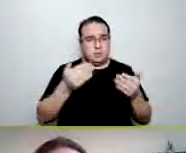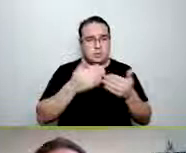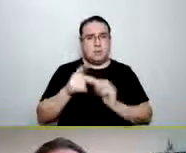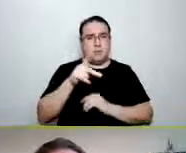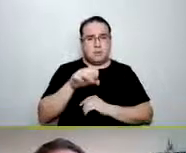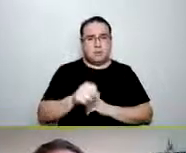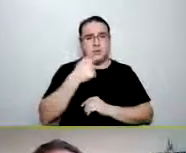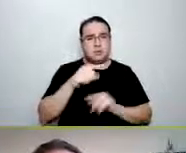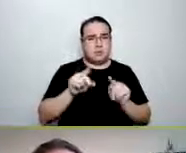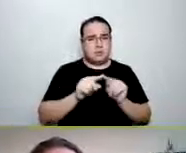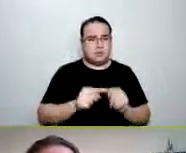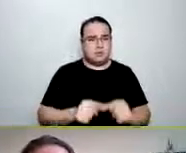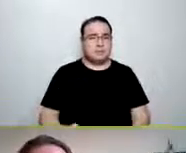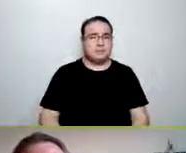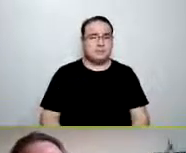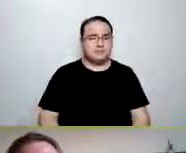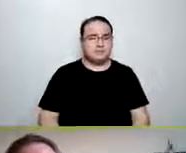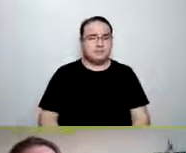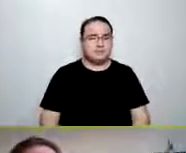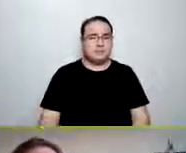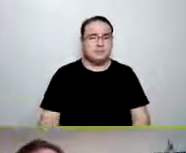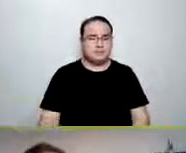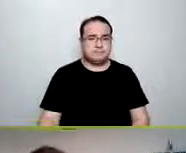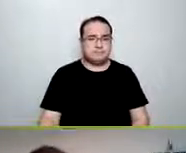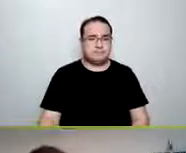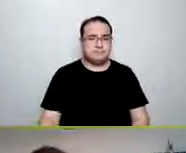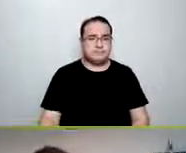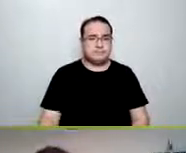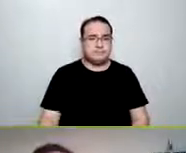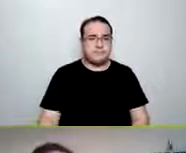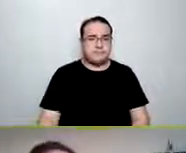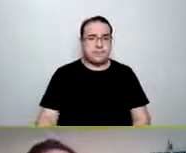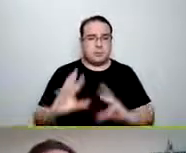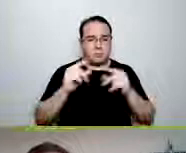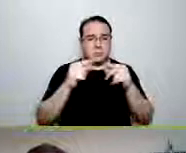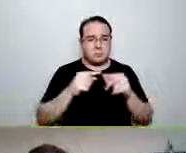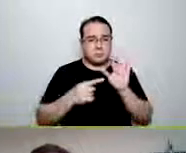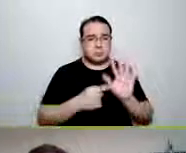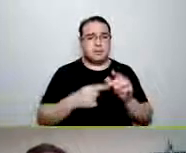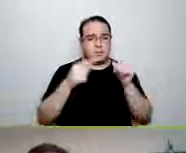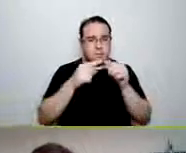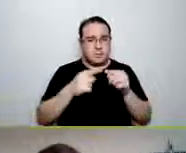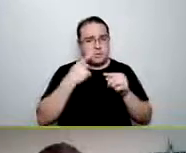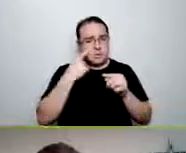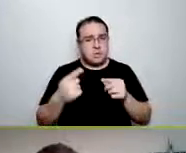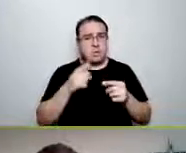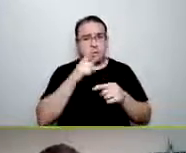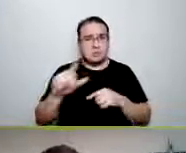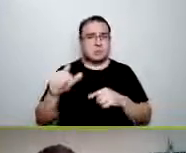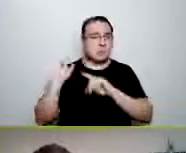e as línguas que moram lá. Então, como consequência de todas essas pressões, o prestígio da língua